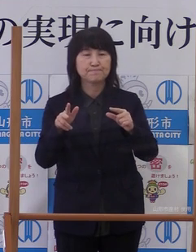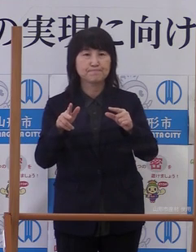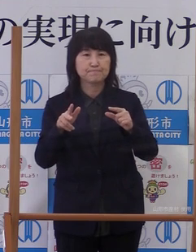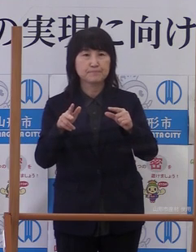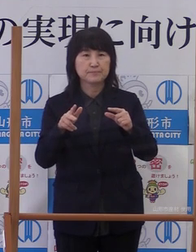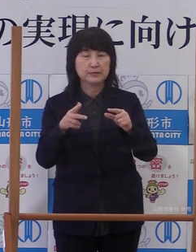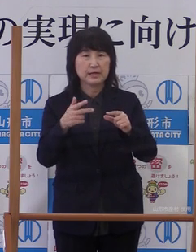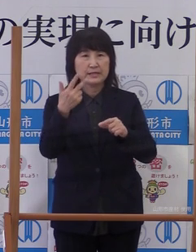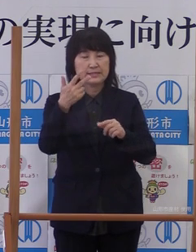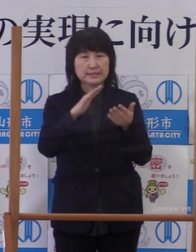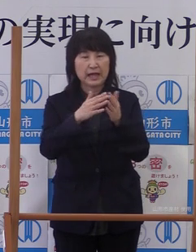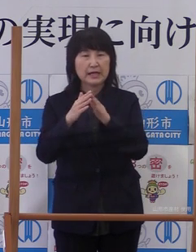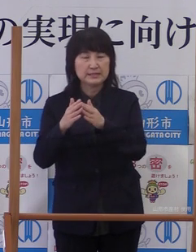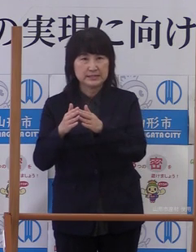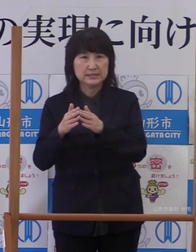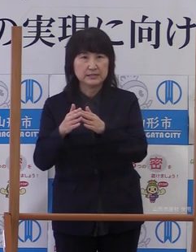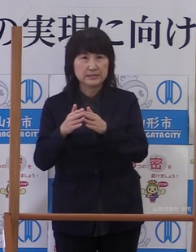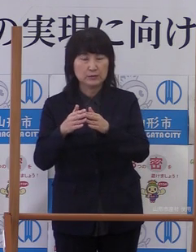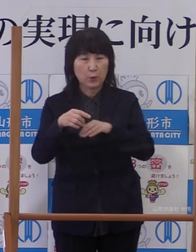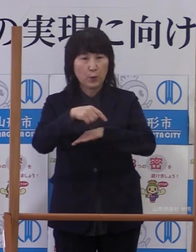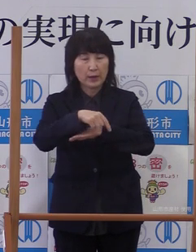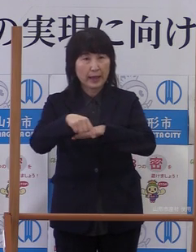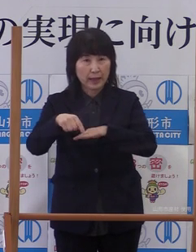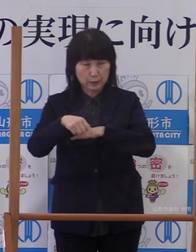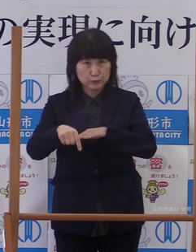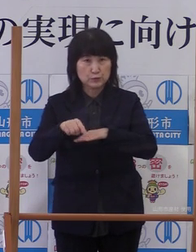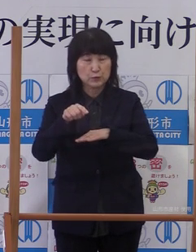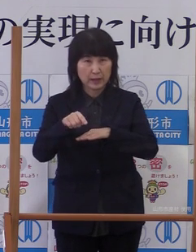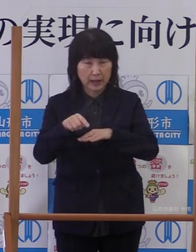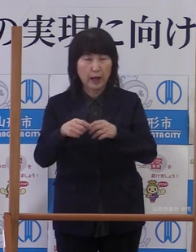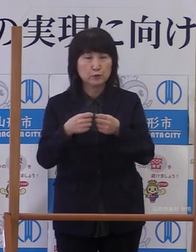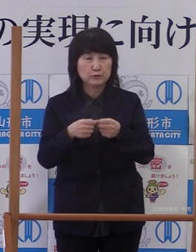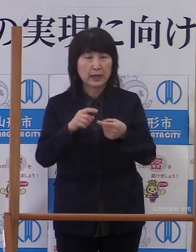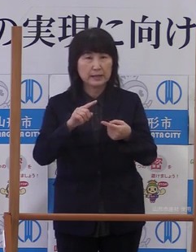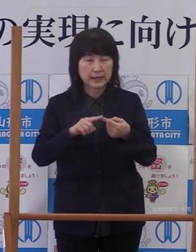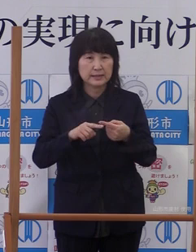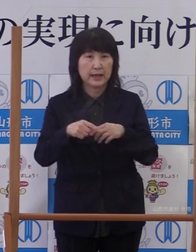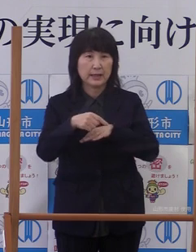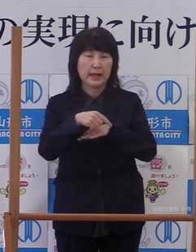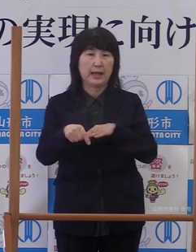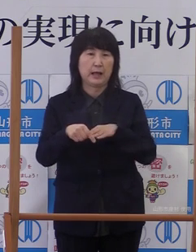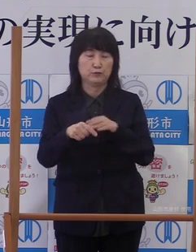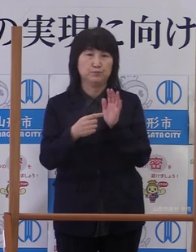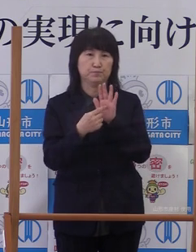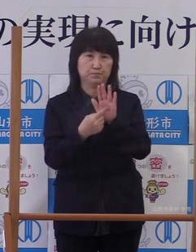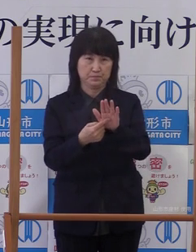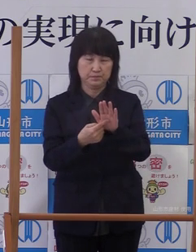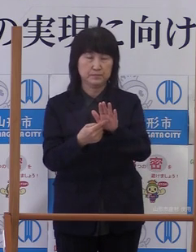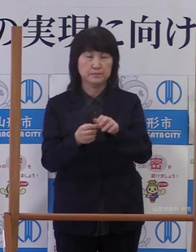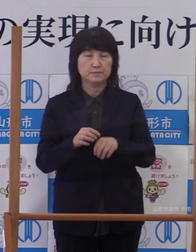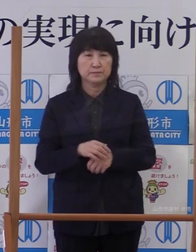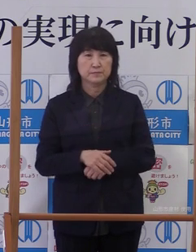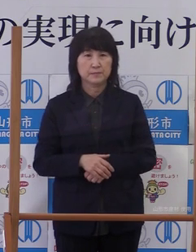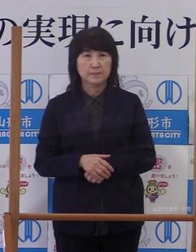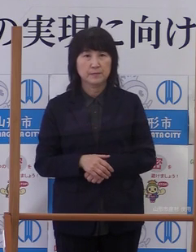インを策定してから、それが一つ具体的な計画となったものということ